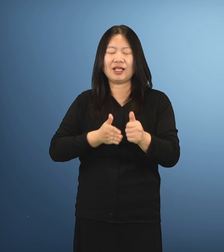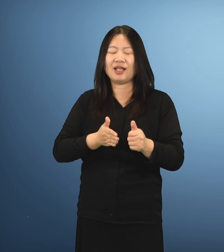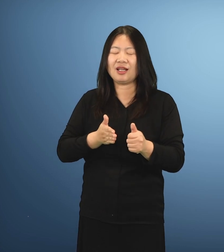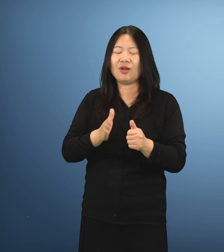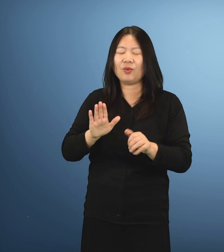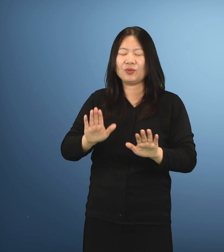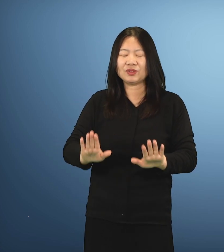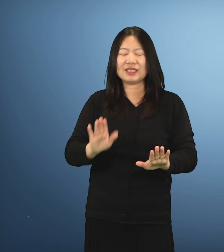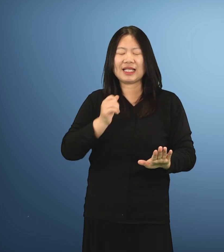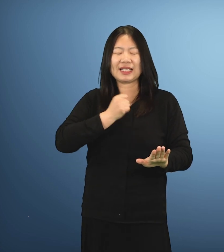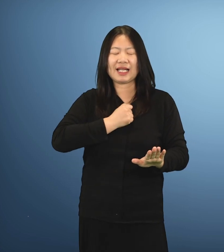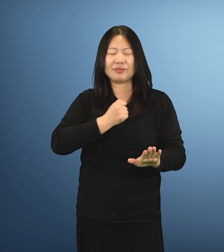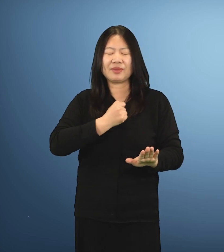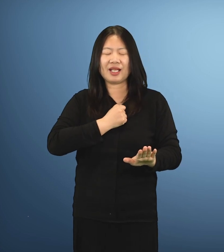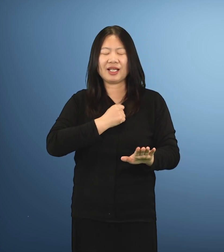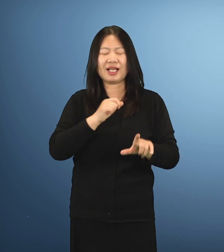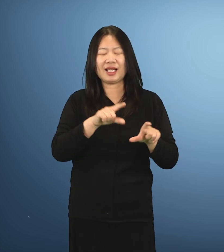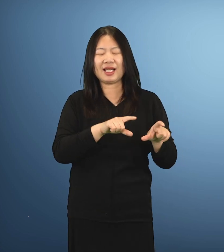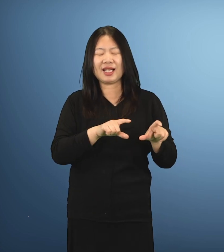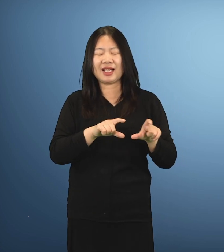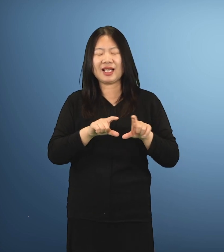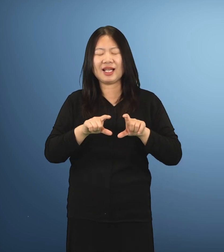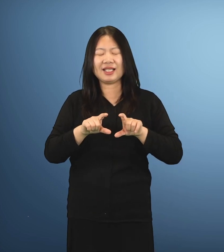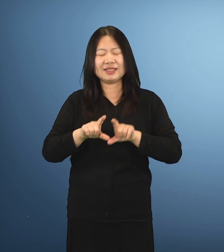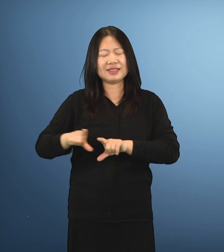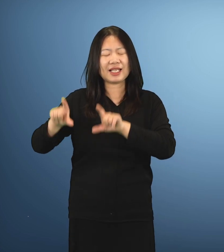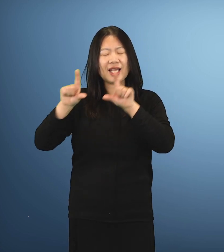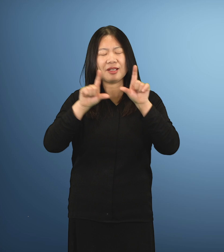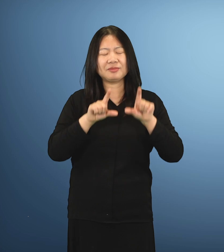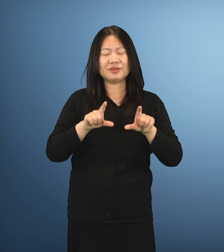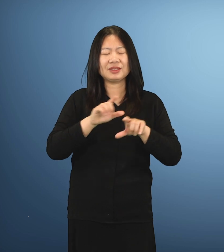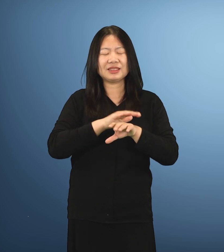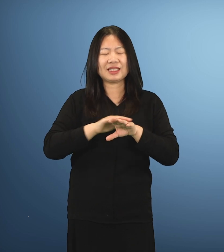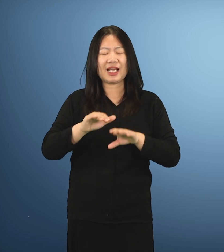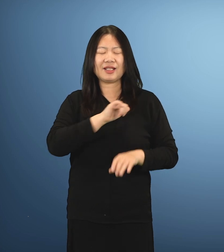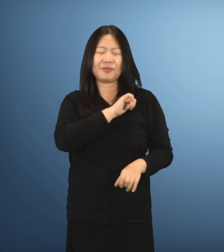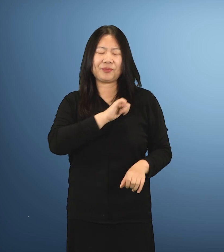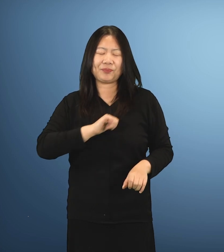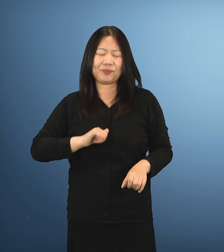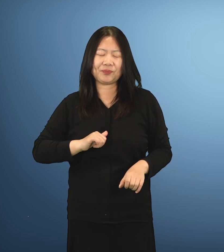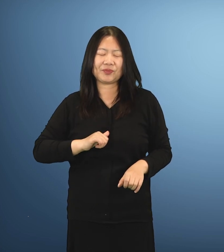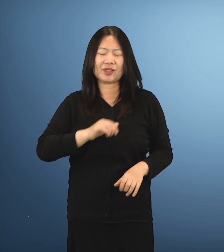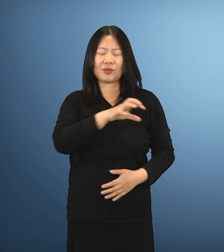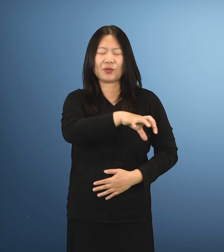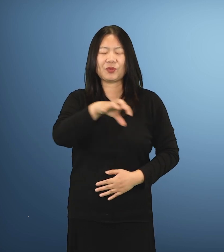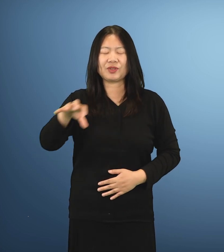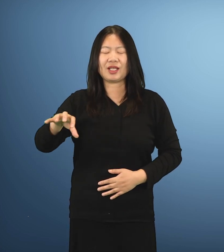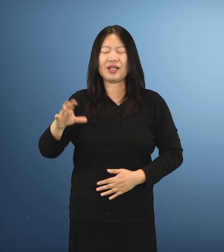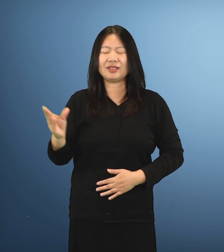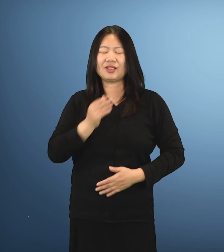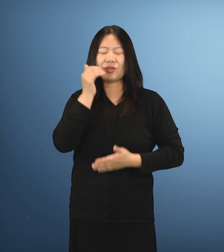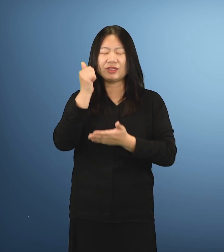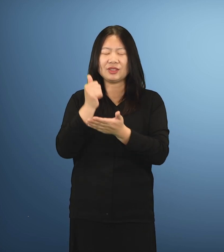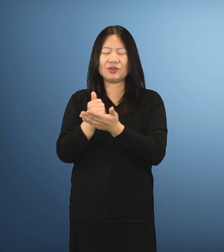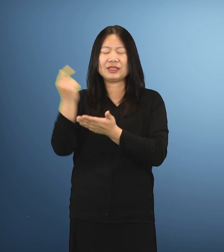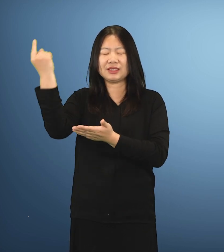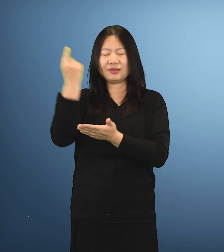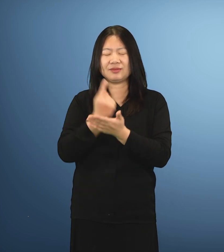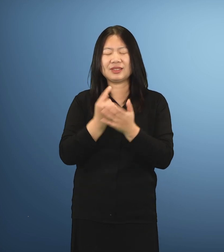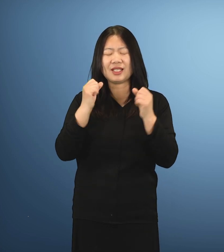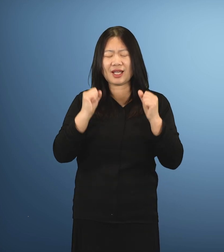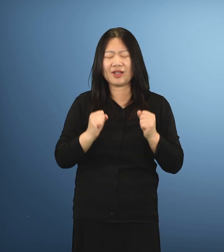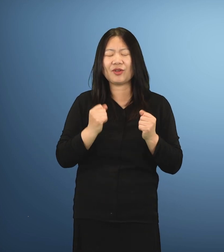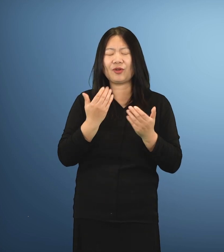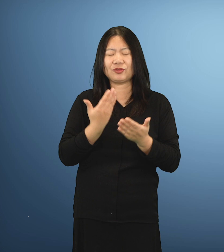오늘도 갑갑한 일상을 잘 견디고 있는 성도들의 현장에 성령으로 임재하셔서